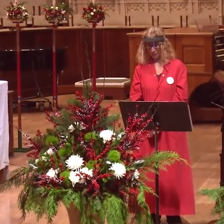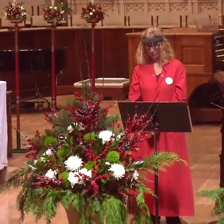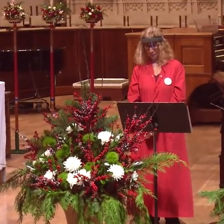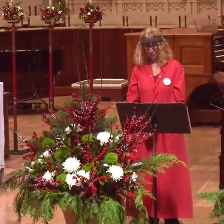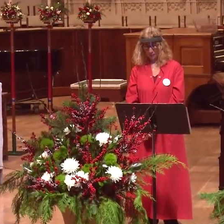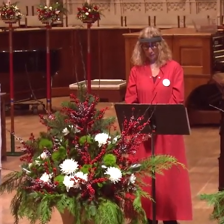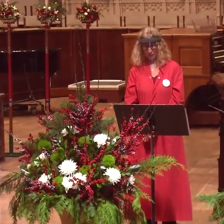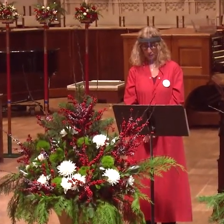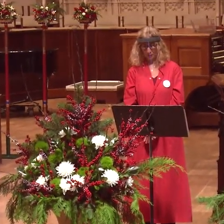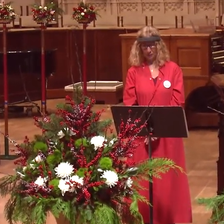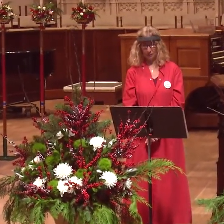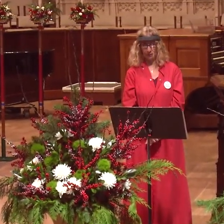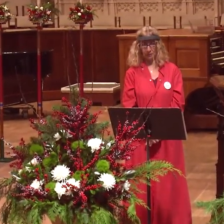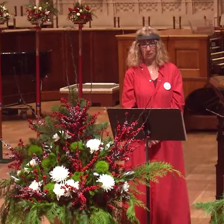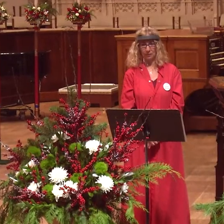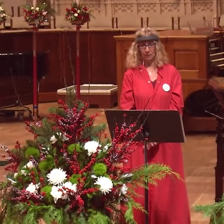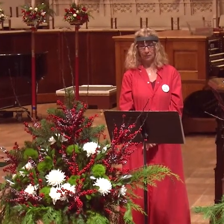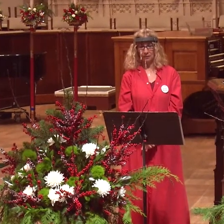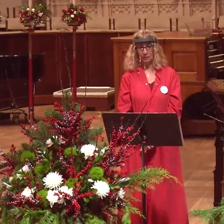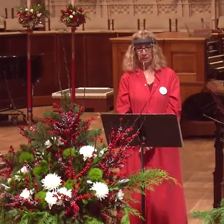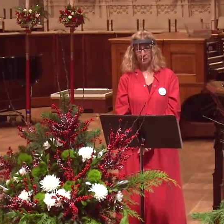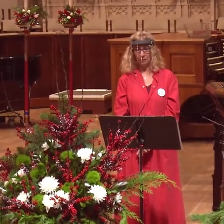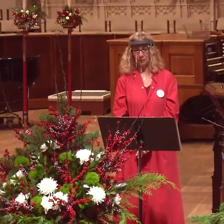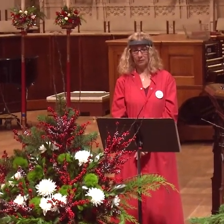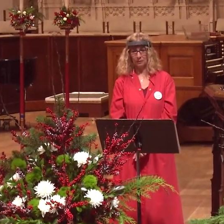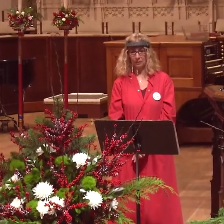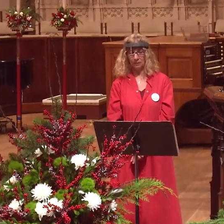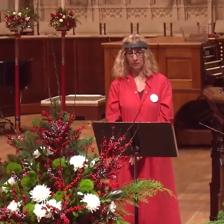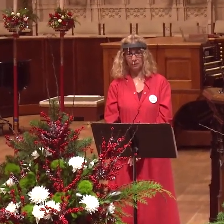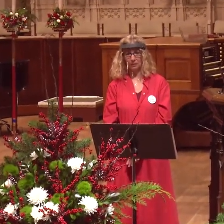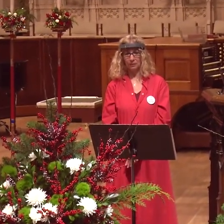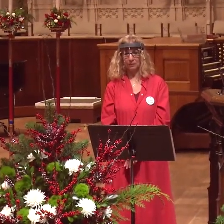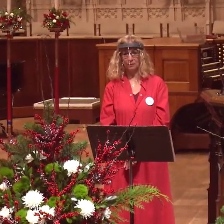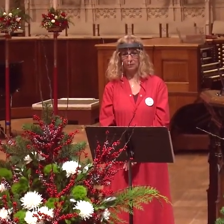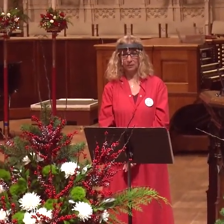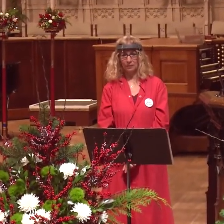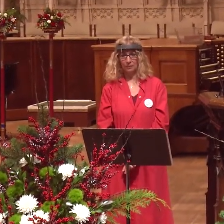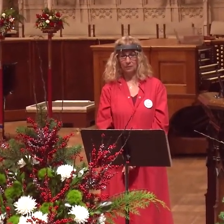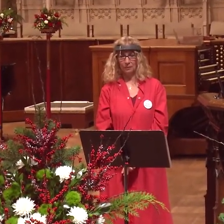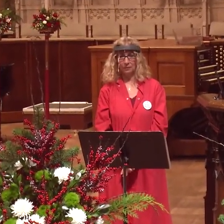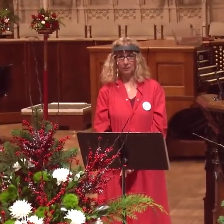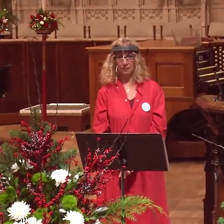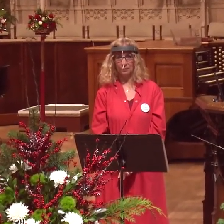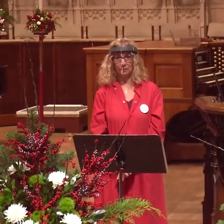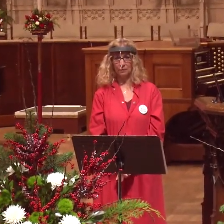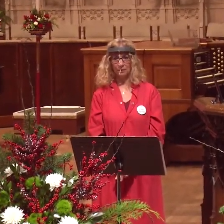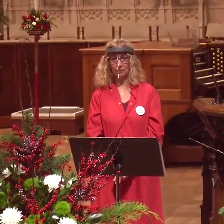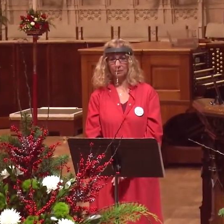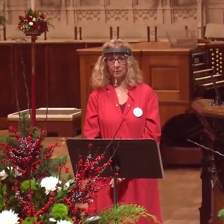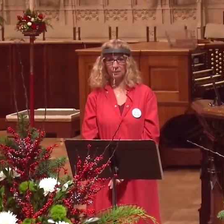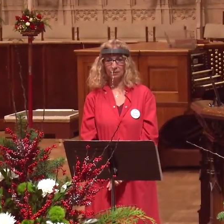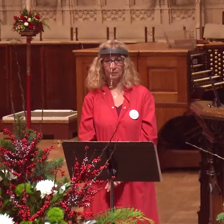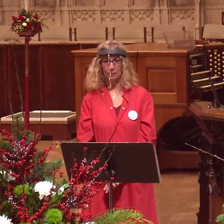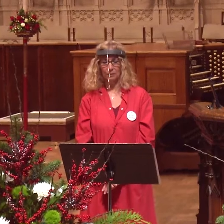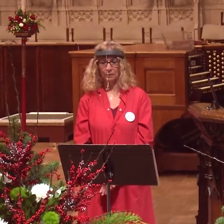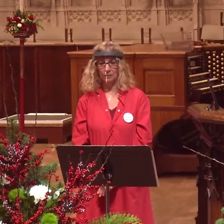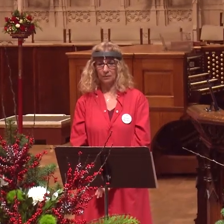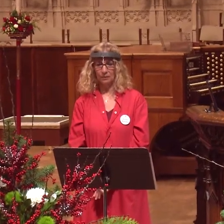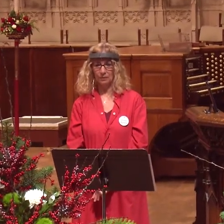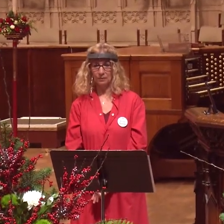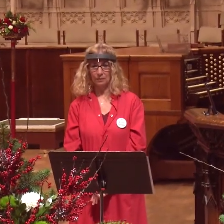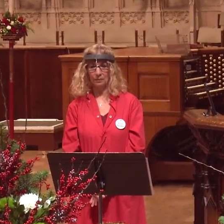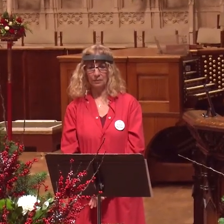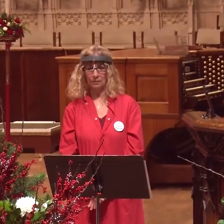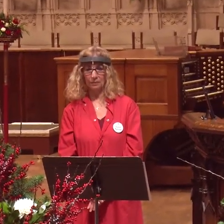extenso, extremo, intenso calor del desierto en su camino a la ciudad de David, llamada Belén, para cumplir lo que el